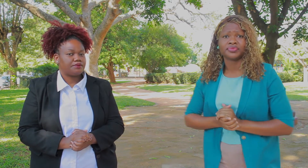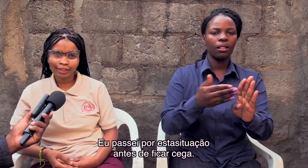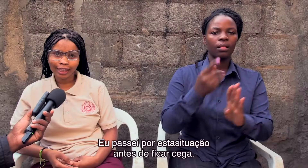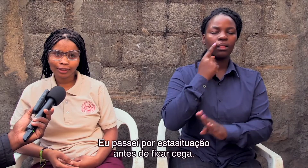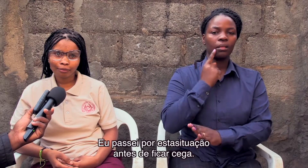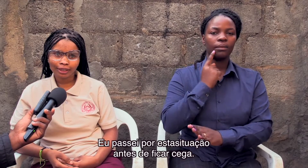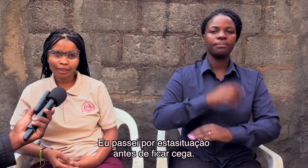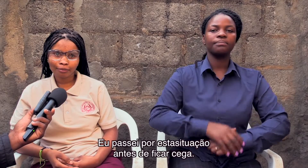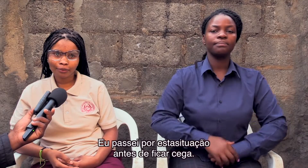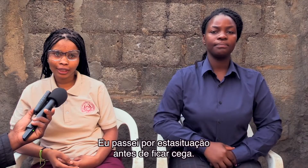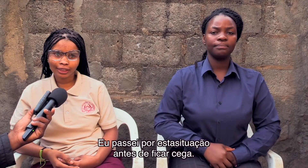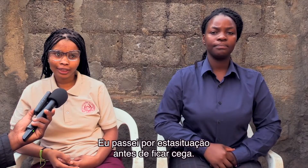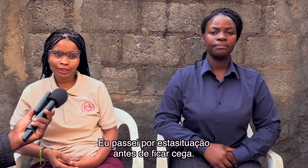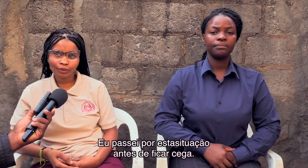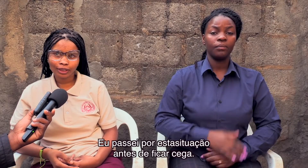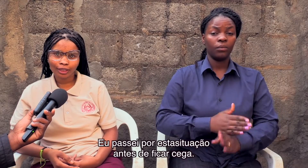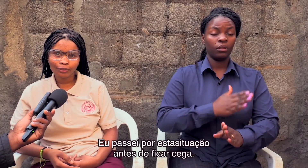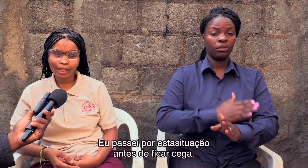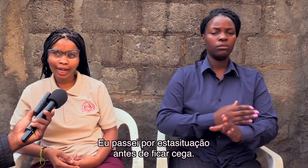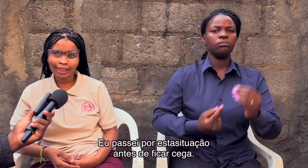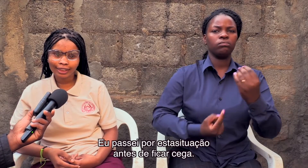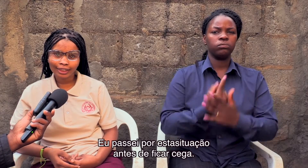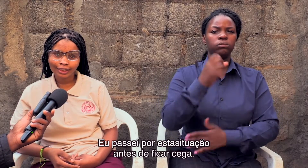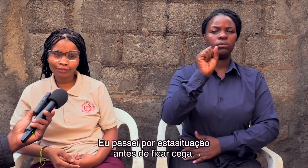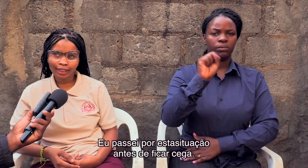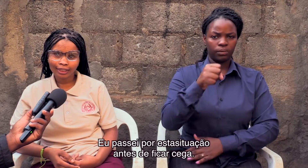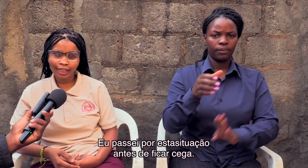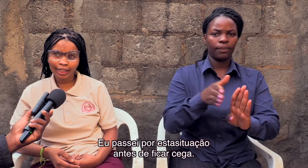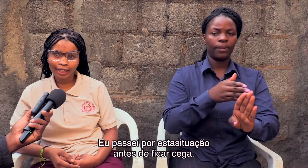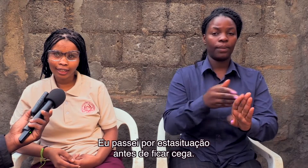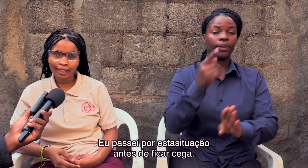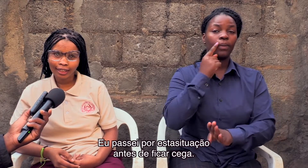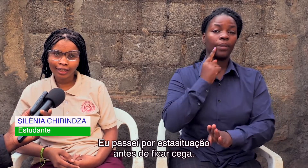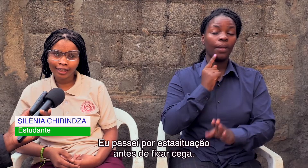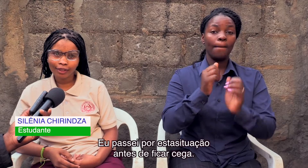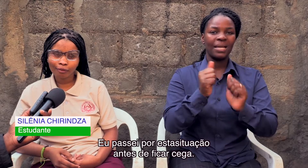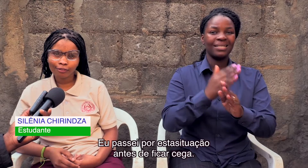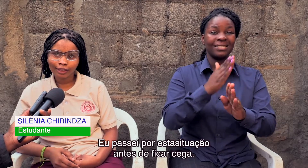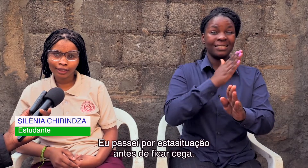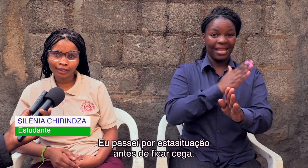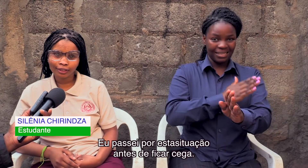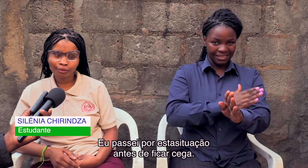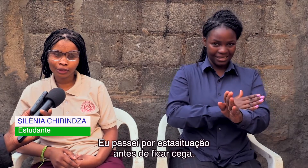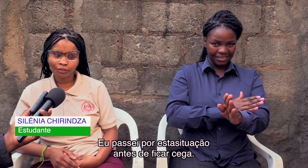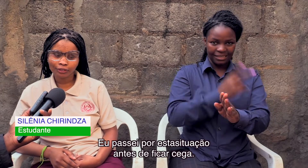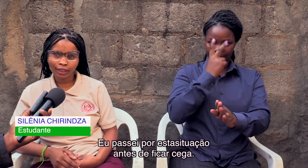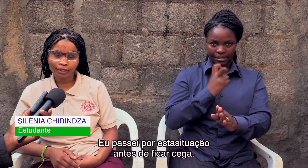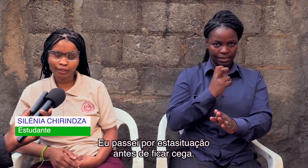Na verdade, eu passei por esta situação antes de ficar cega e uma vez depois de ficar.